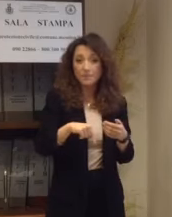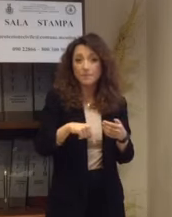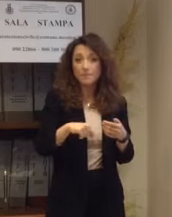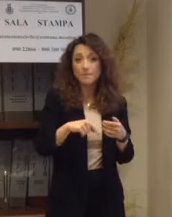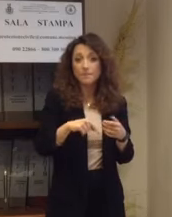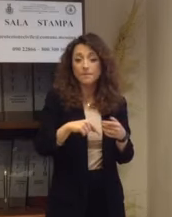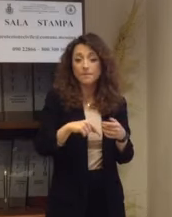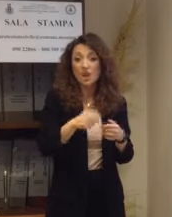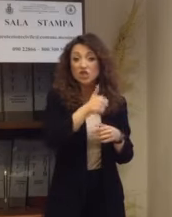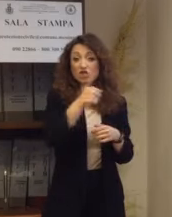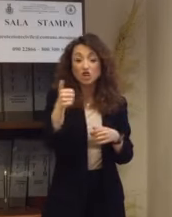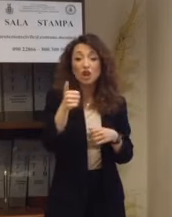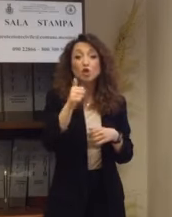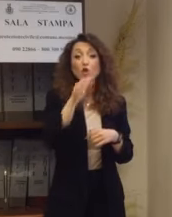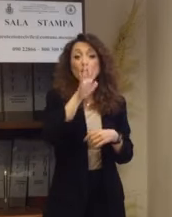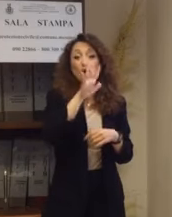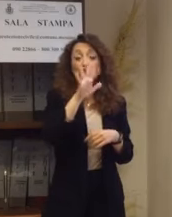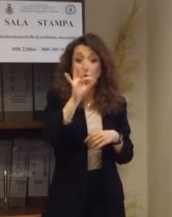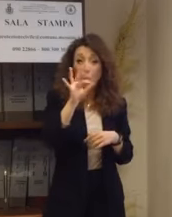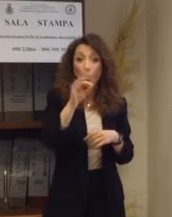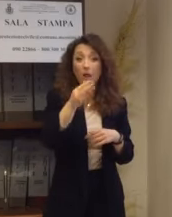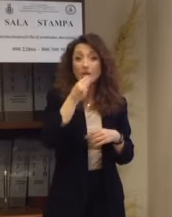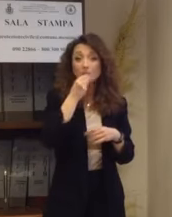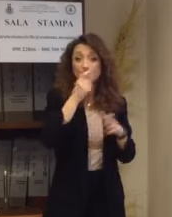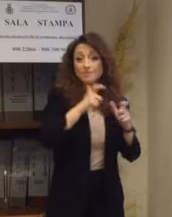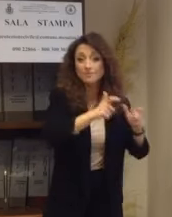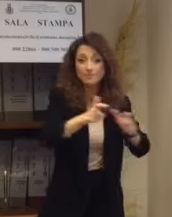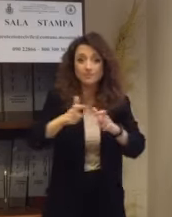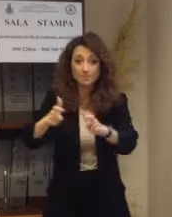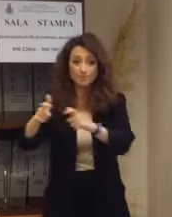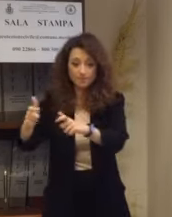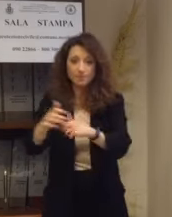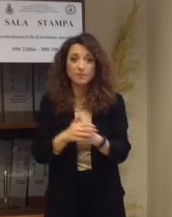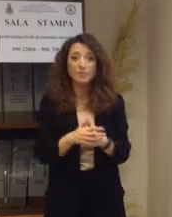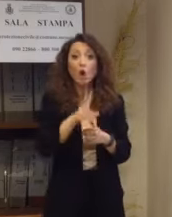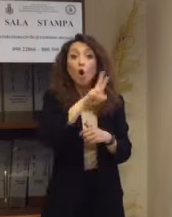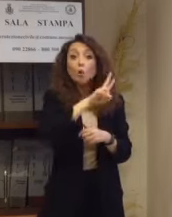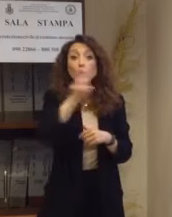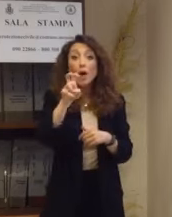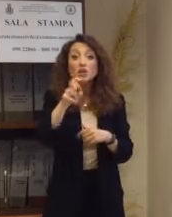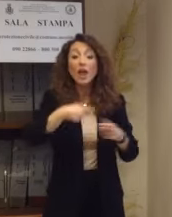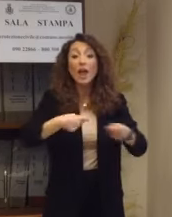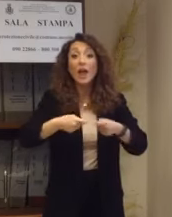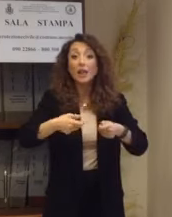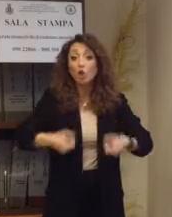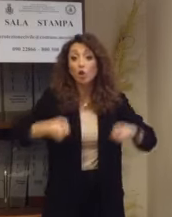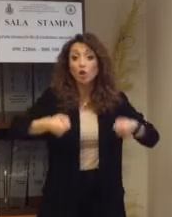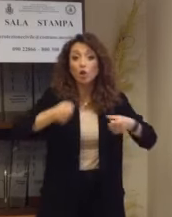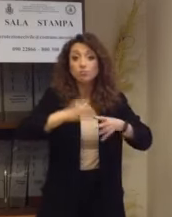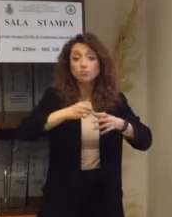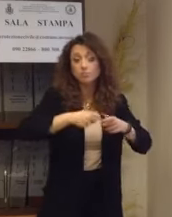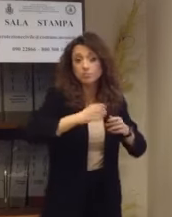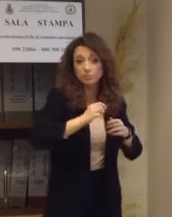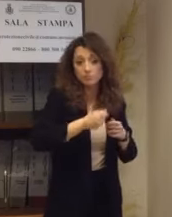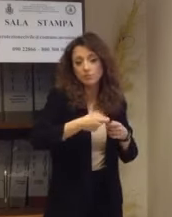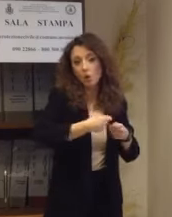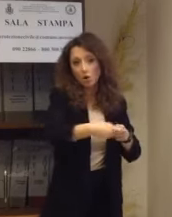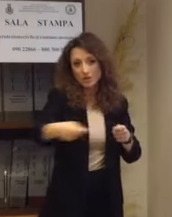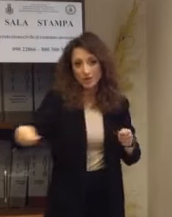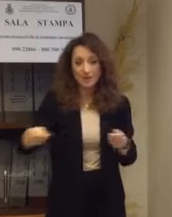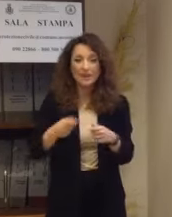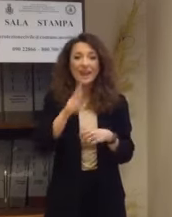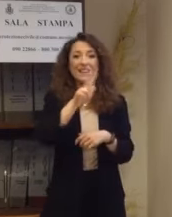numero 150 pasti caldi, 200 buste della spesa, 38 richieste di